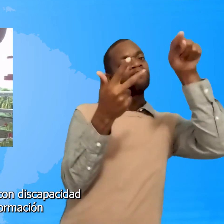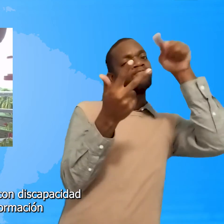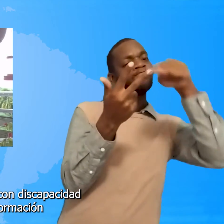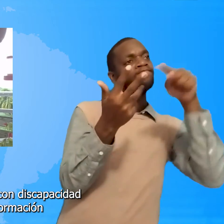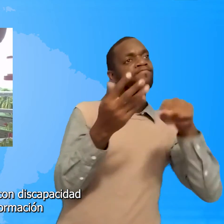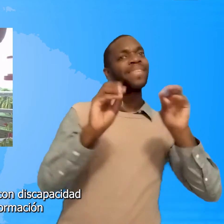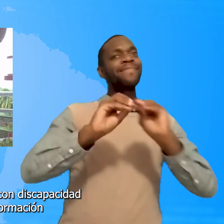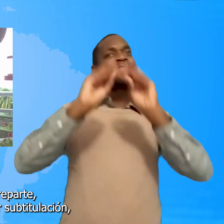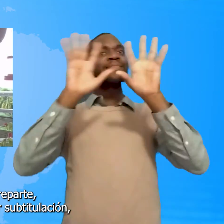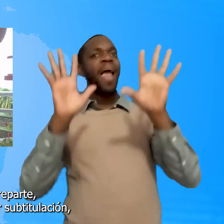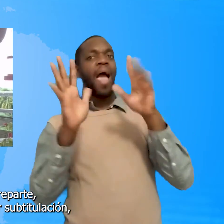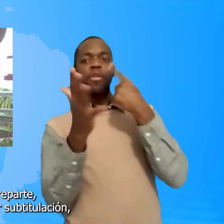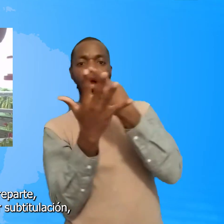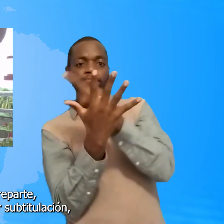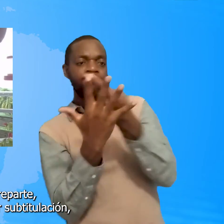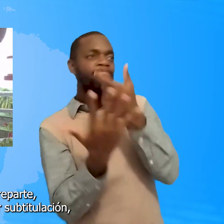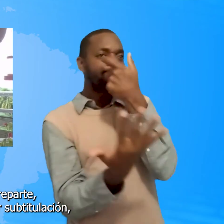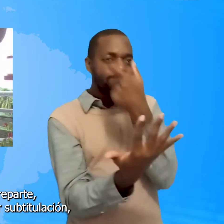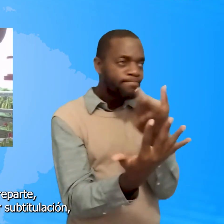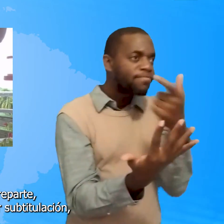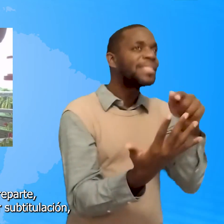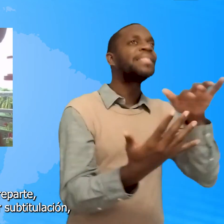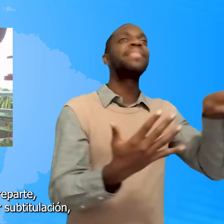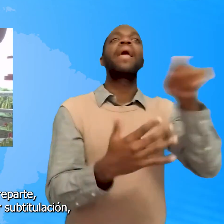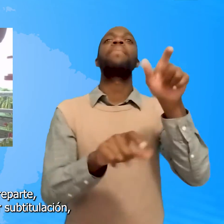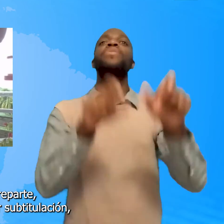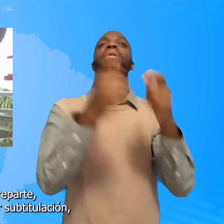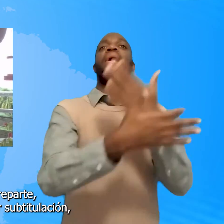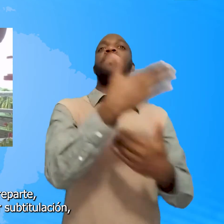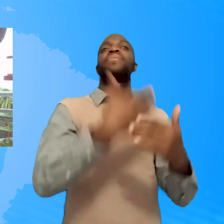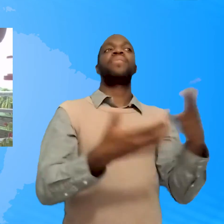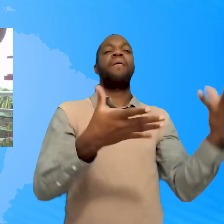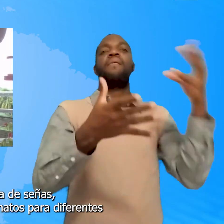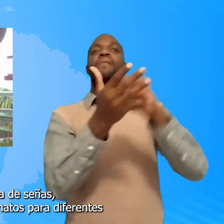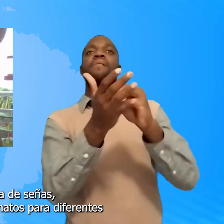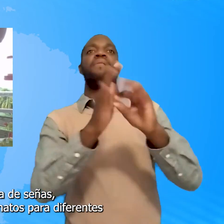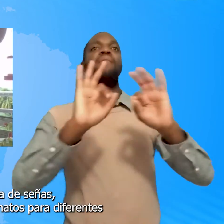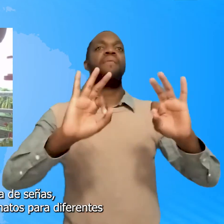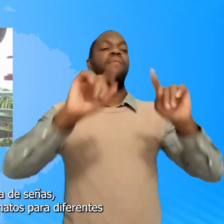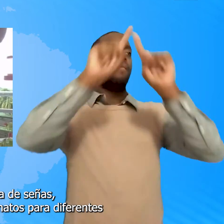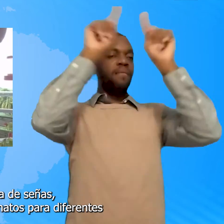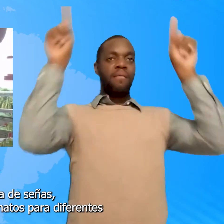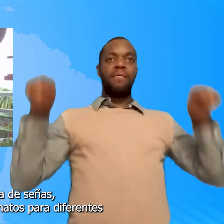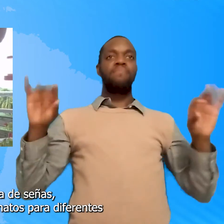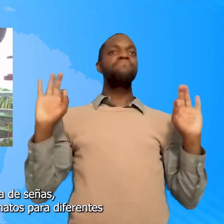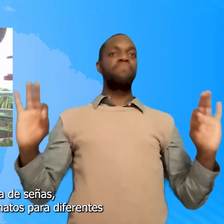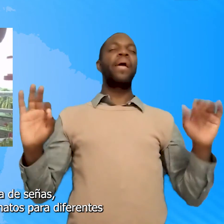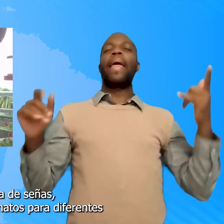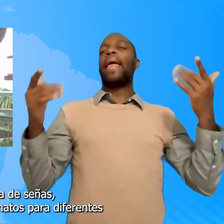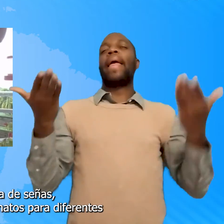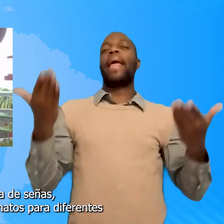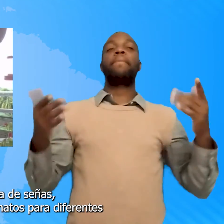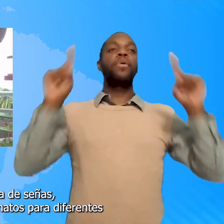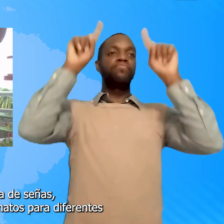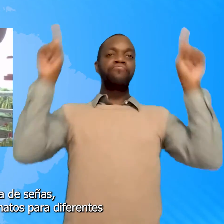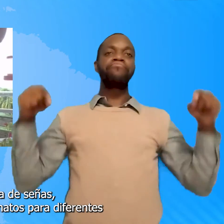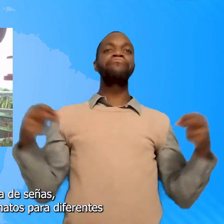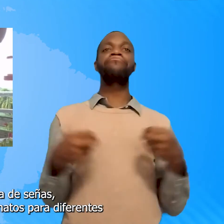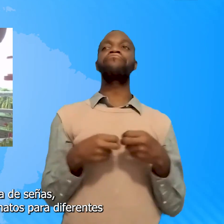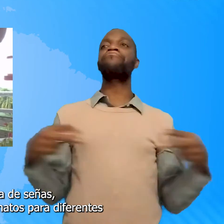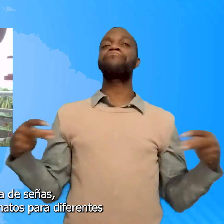discapacidad en la información que se reparte, es decir, tener subtitulación, tener lengua de señas,